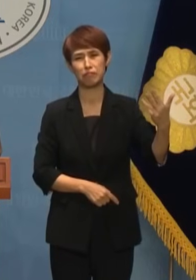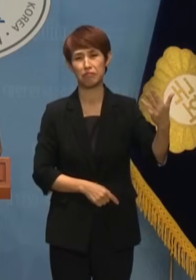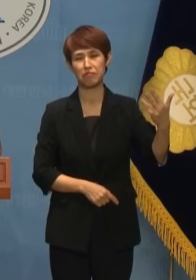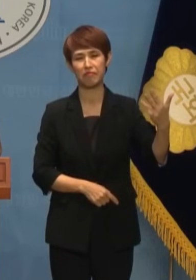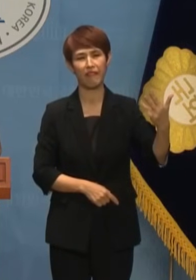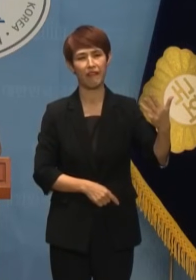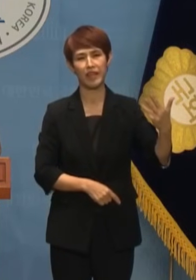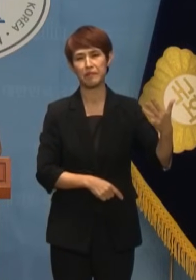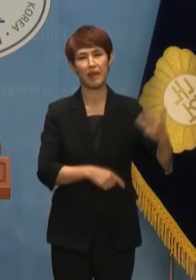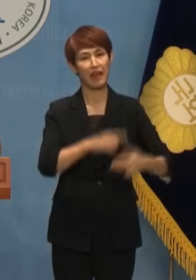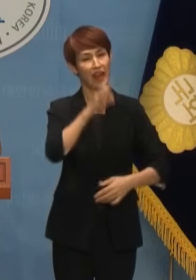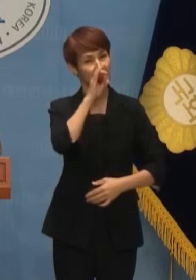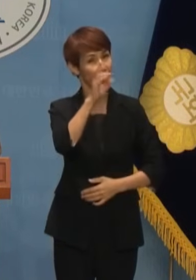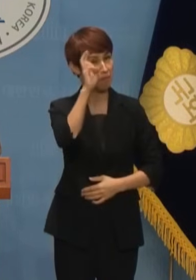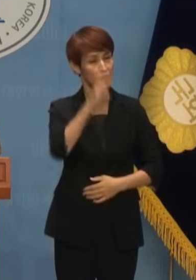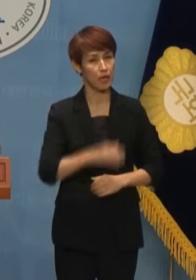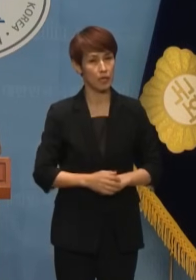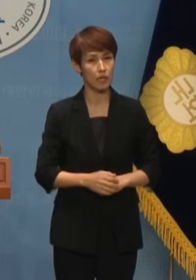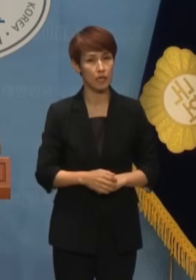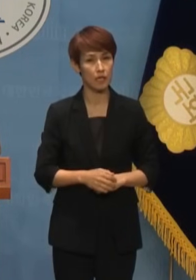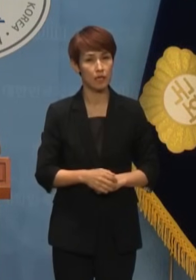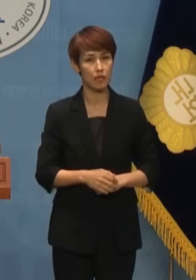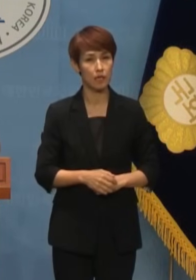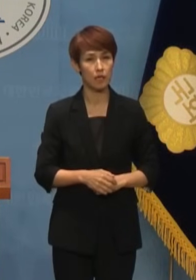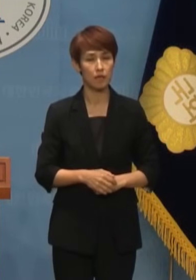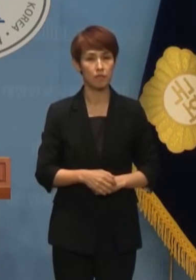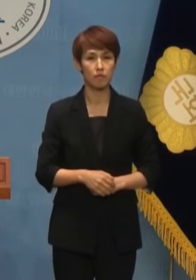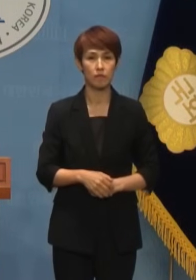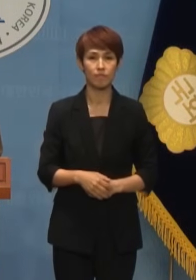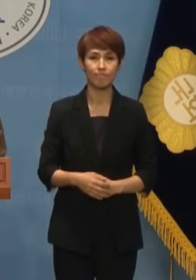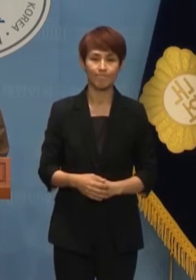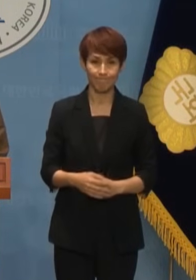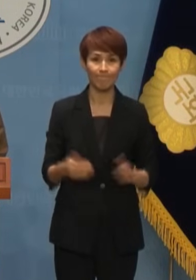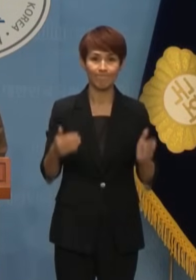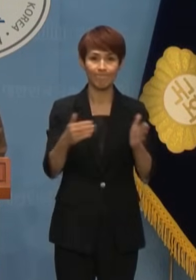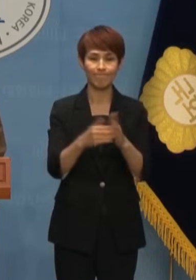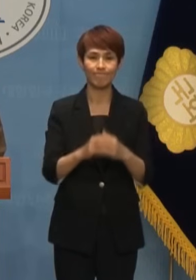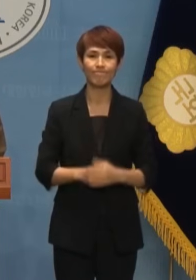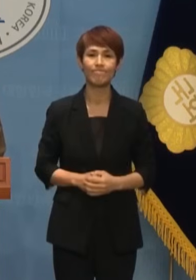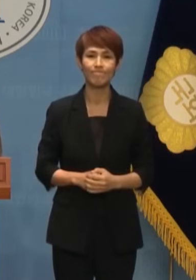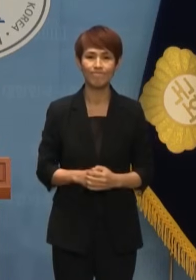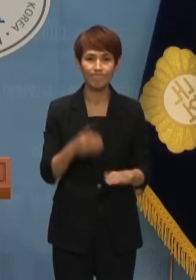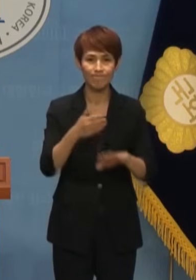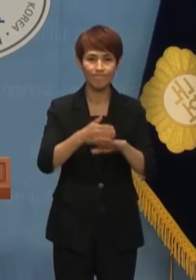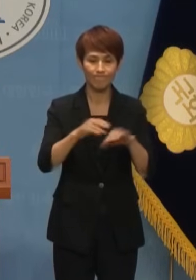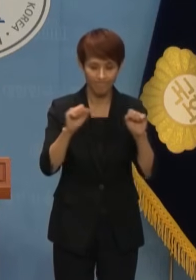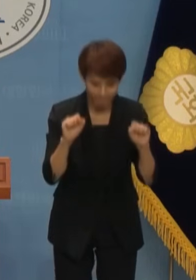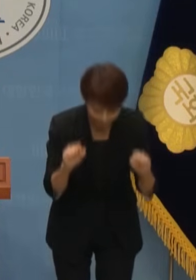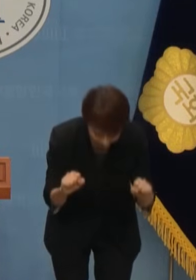나오지 않을 테니까 말이죠. 여기까지 하겠습니다. 고맙습니다.